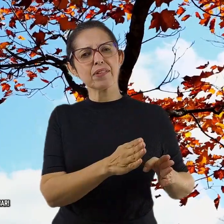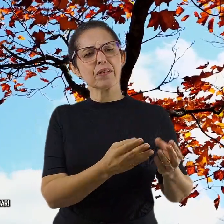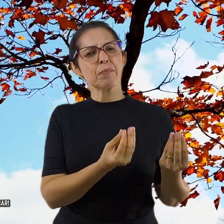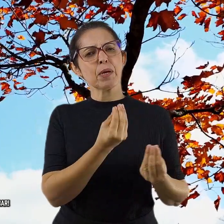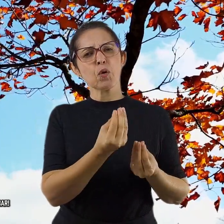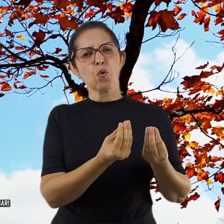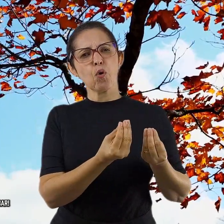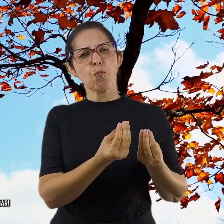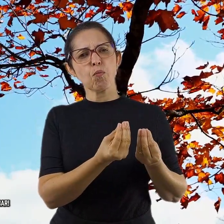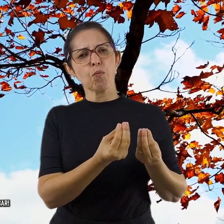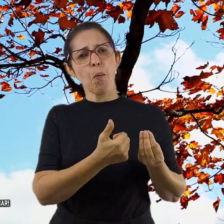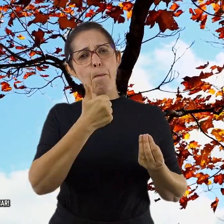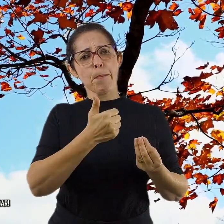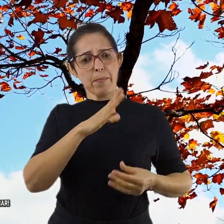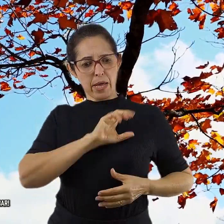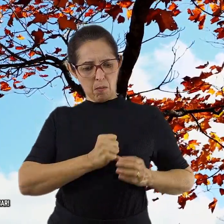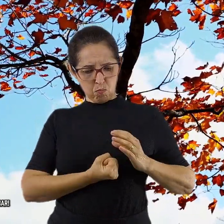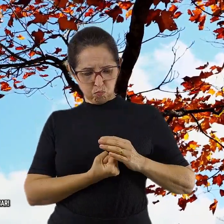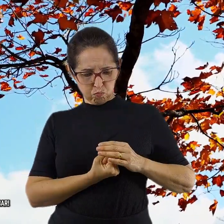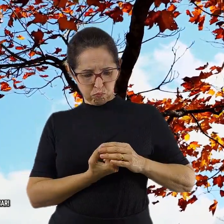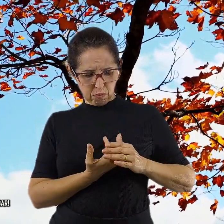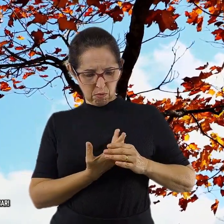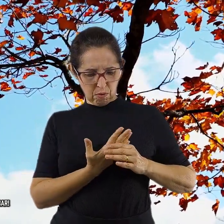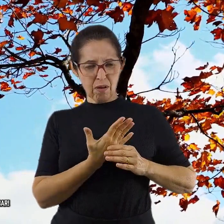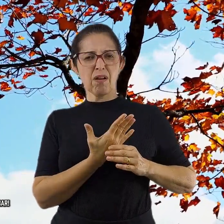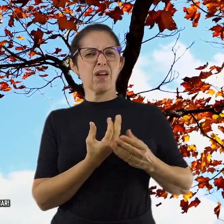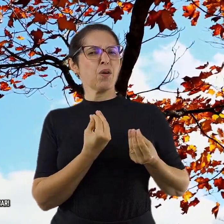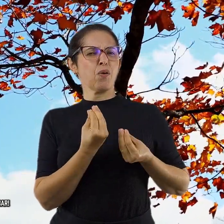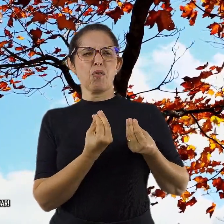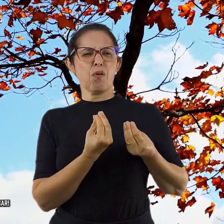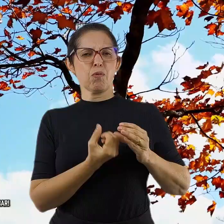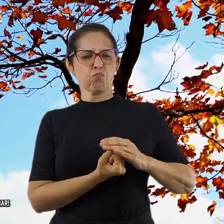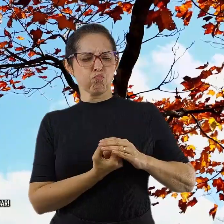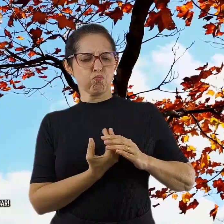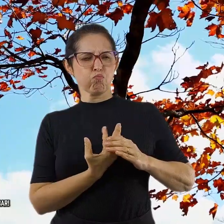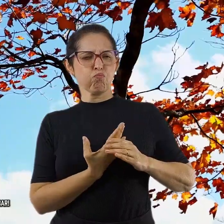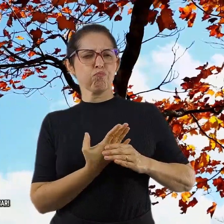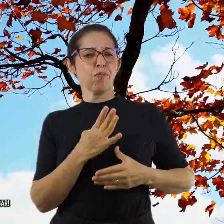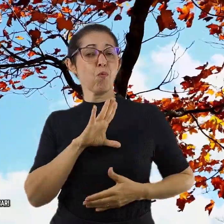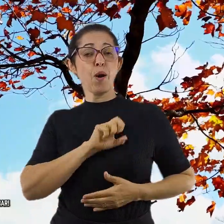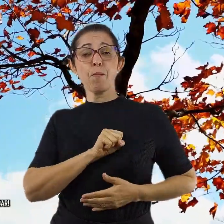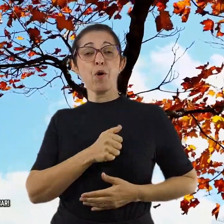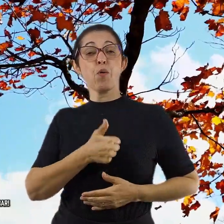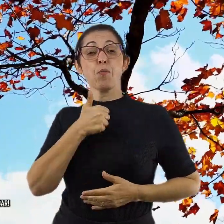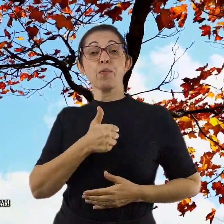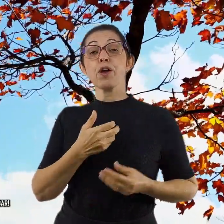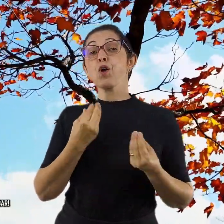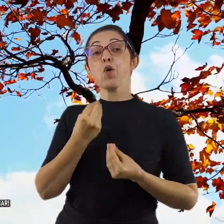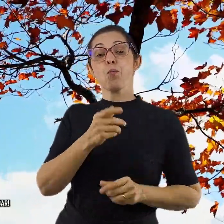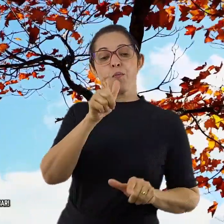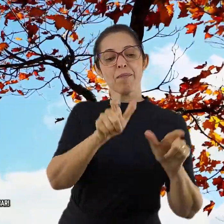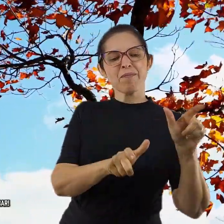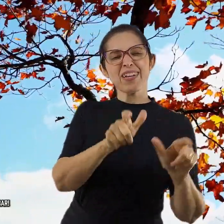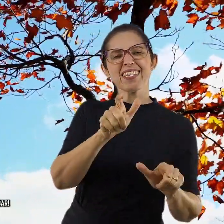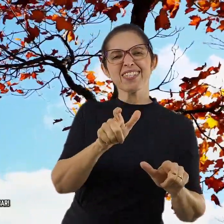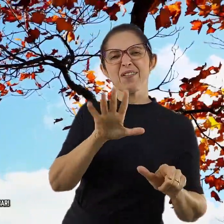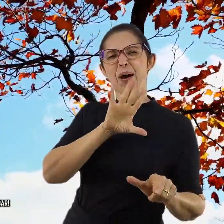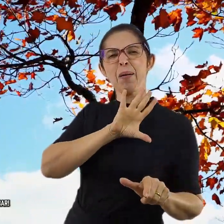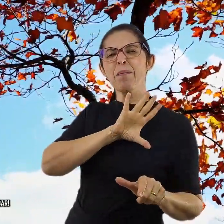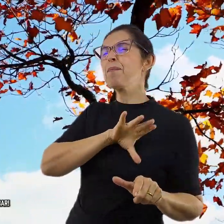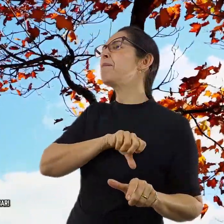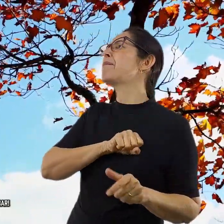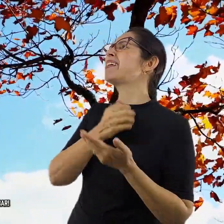esse primeiro amor? Como é que surge o primeiro amor na vida do homem? Como é que alguém se apaixona